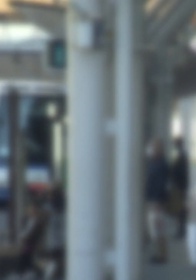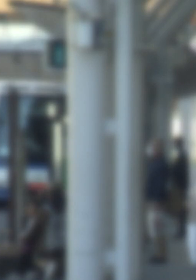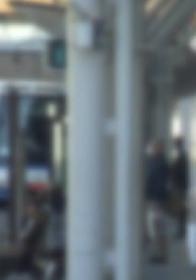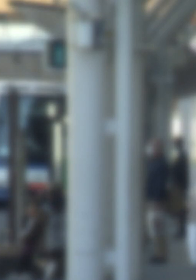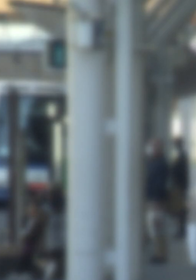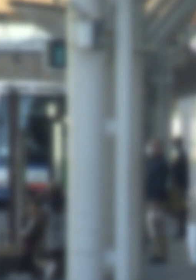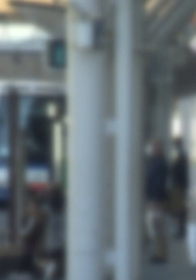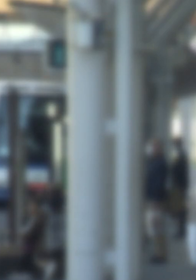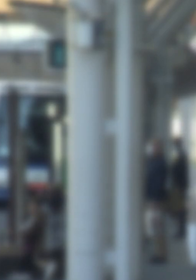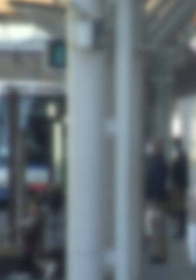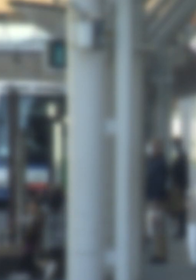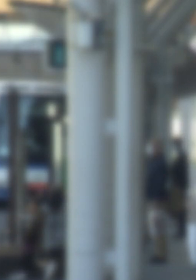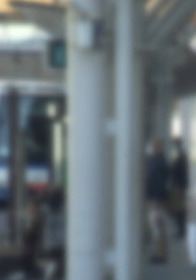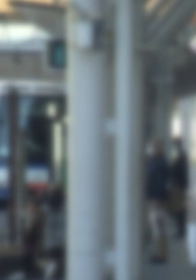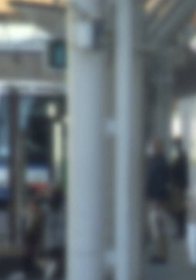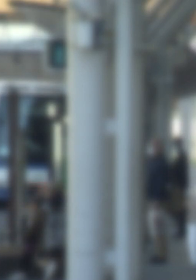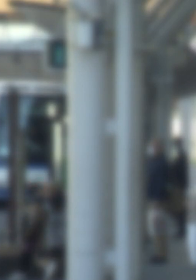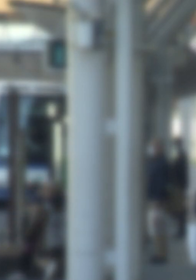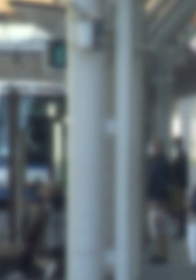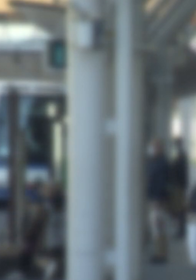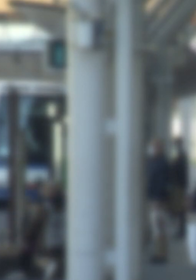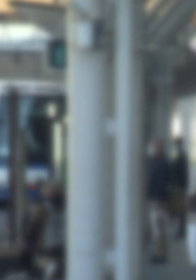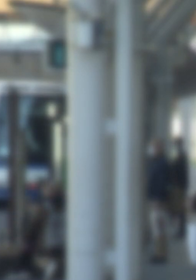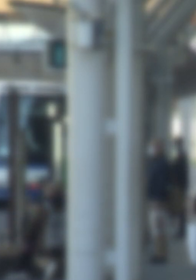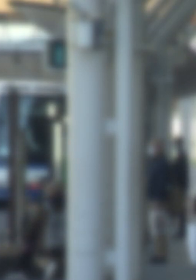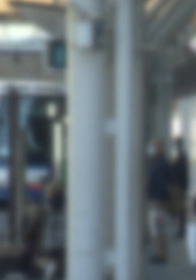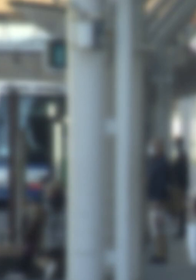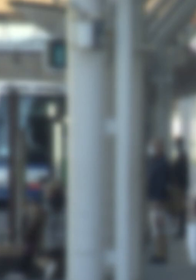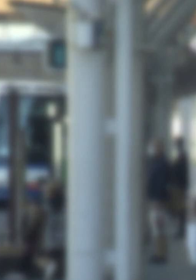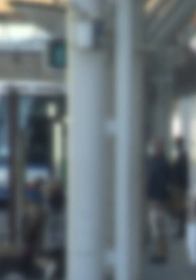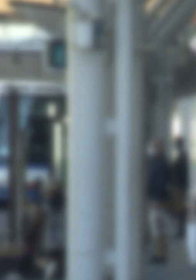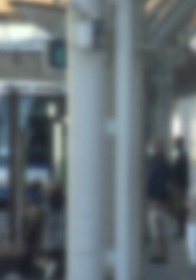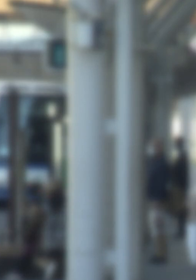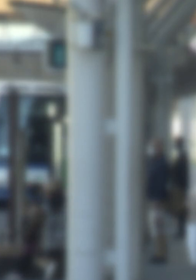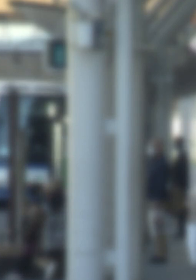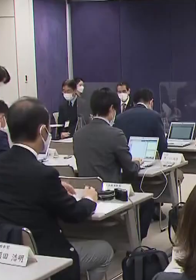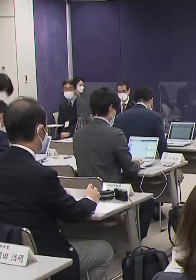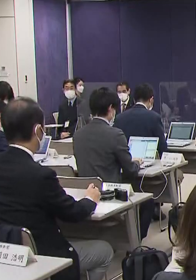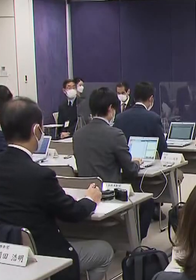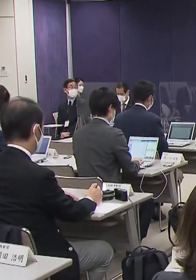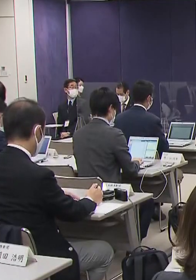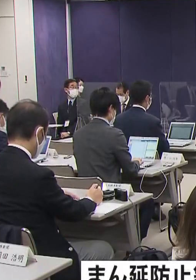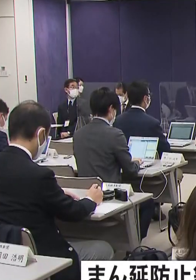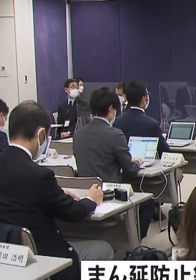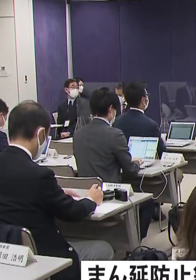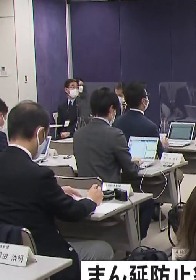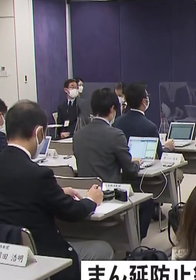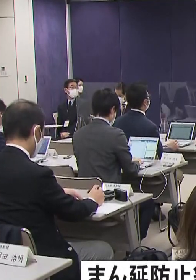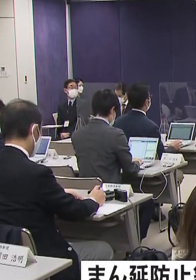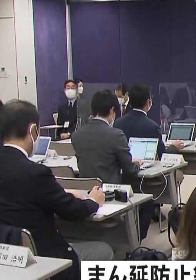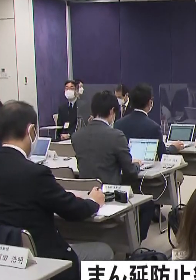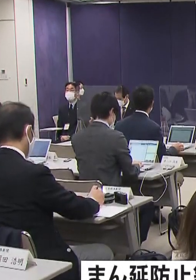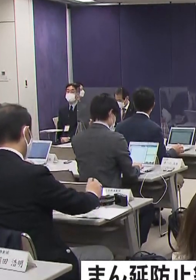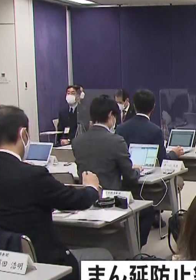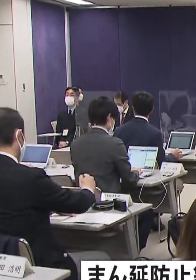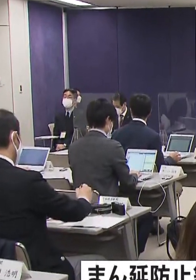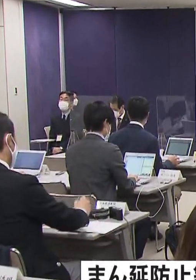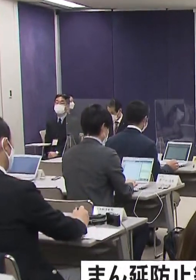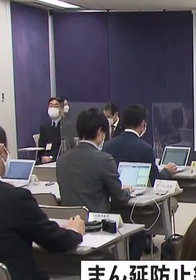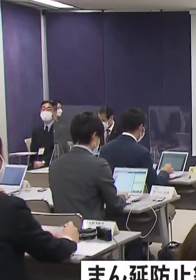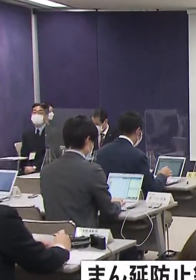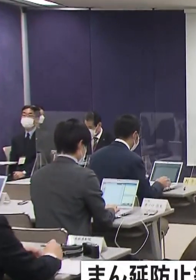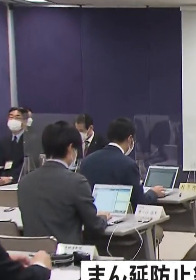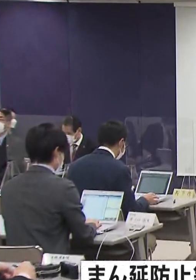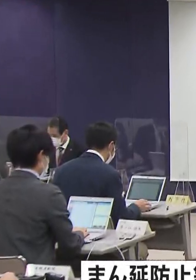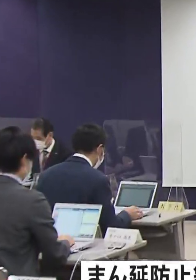障が出始めていることを理由に挙げています。まん延防止措置は全域が対象になるとみられ